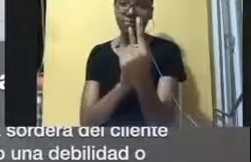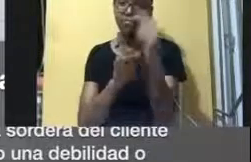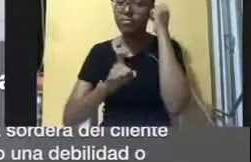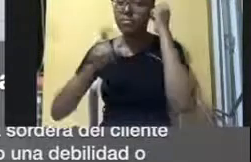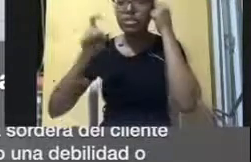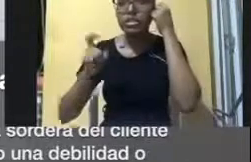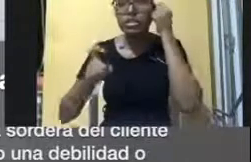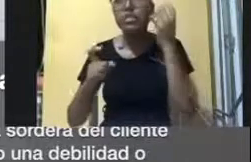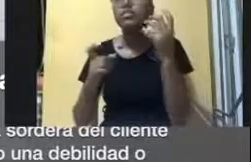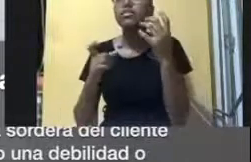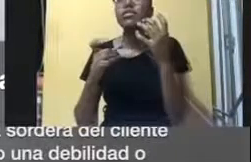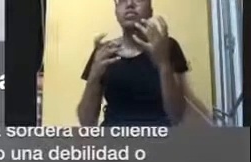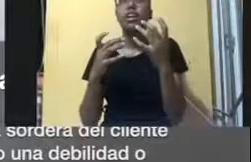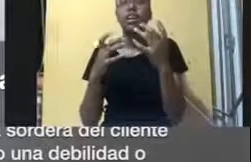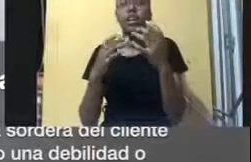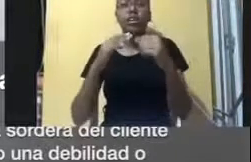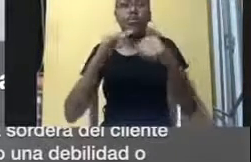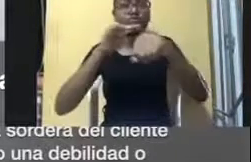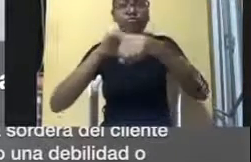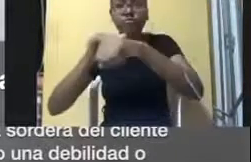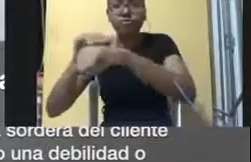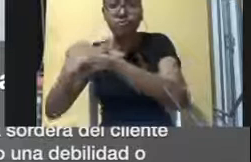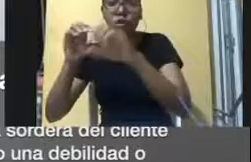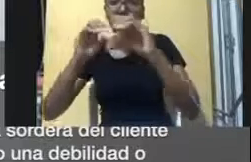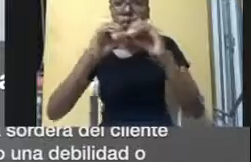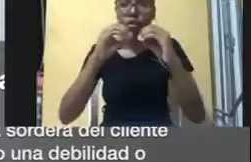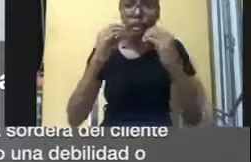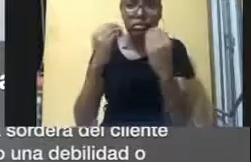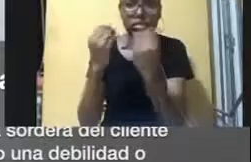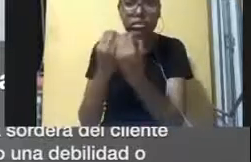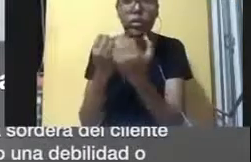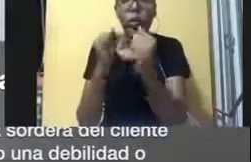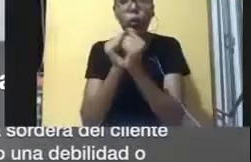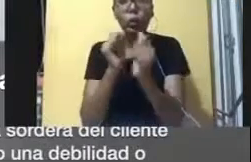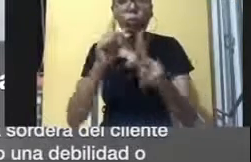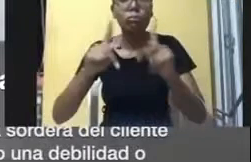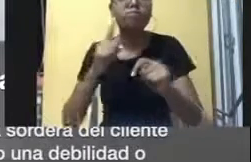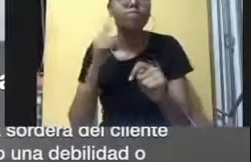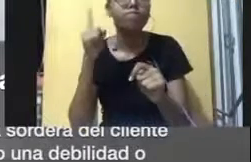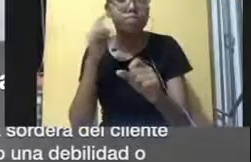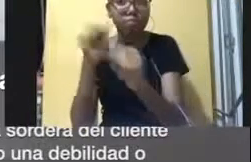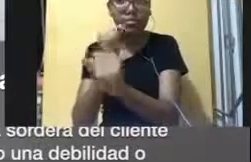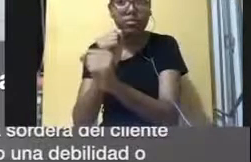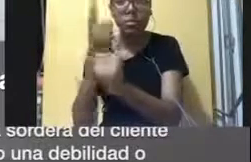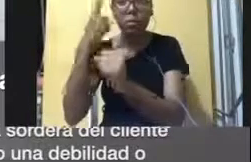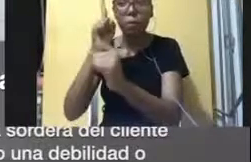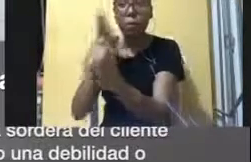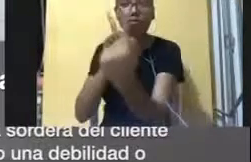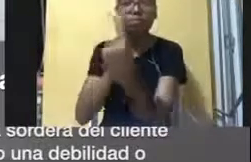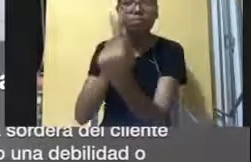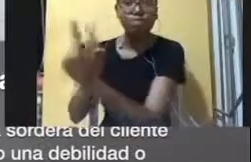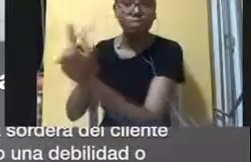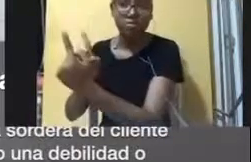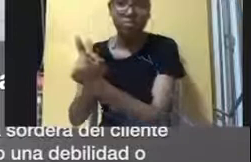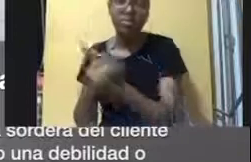instituciones, las organizaciones que trabajan con las personas sordas e interactuar con ellos. Ahora mismo es un poco